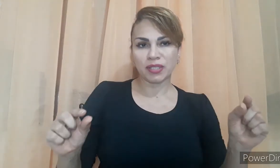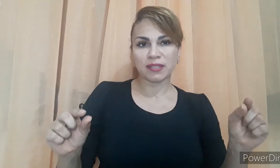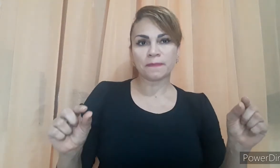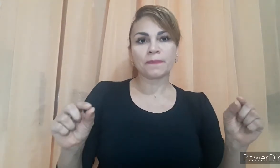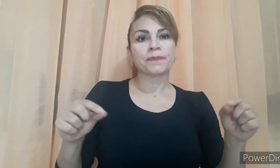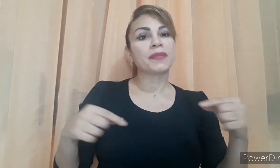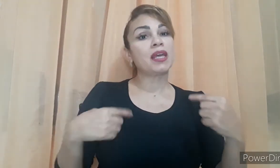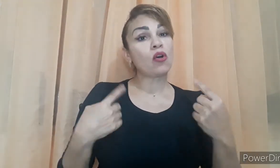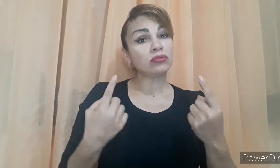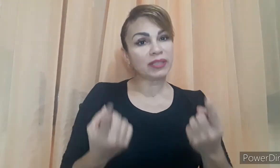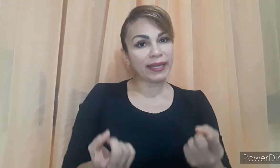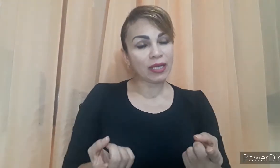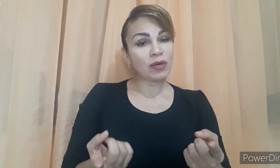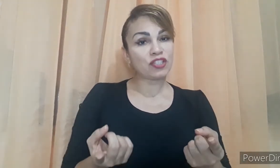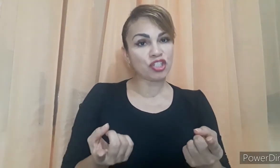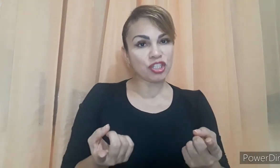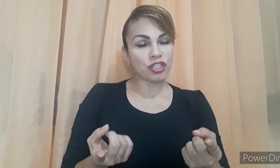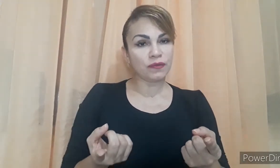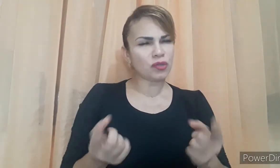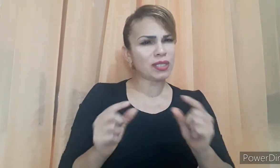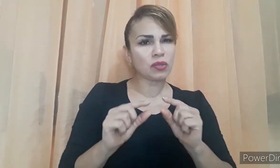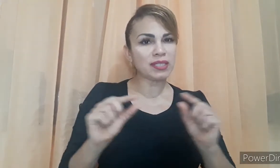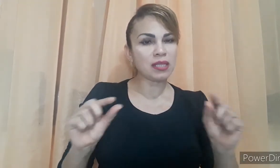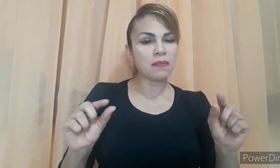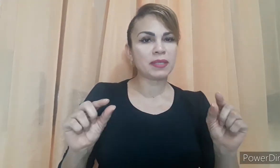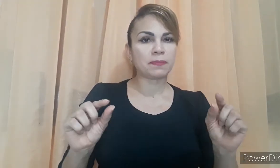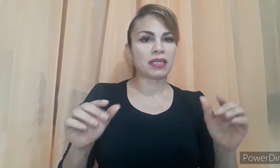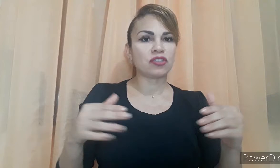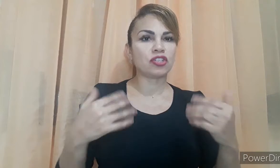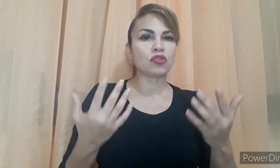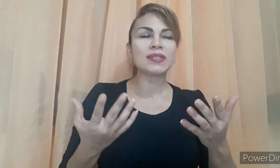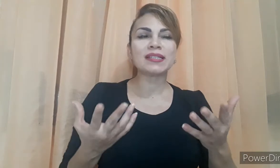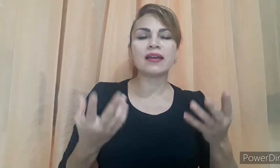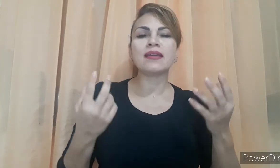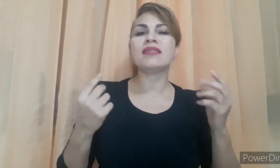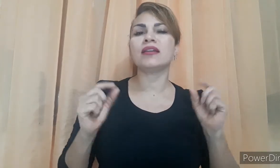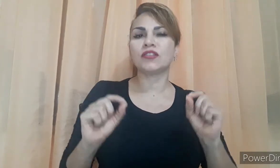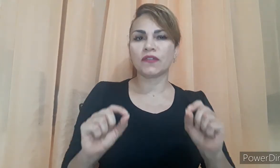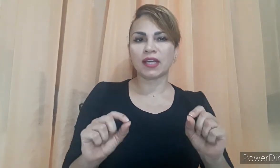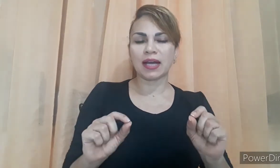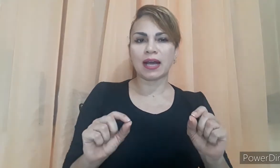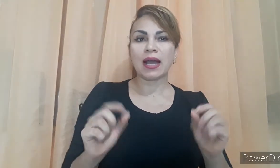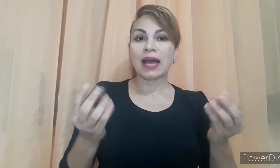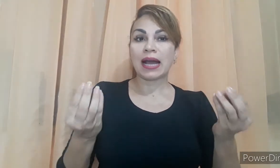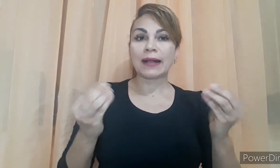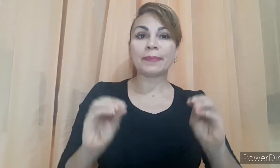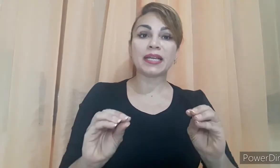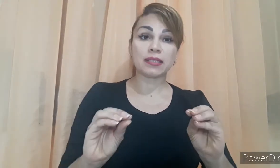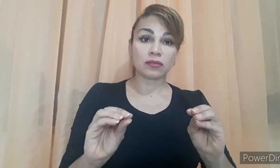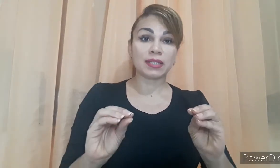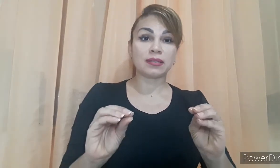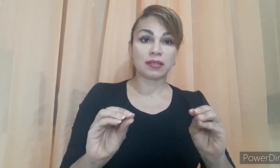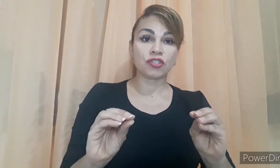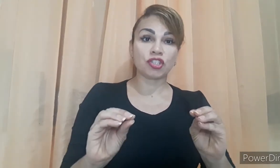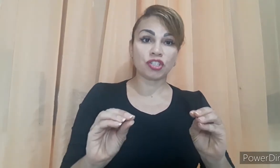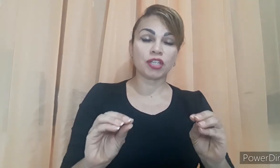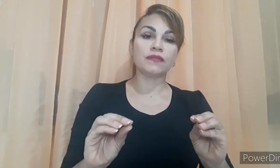orações que contenham adjetivos, orações simples, para que a gente consiga identificar a aplicação desses adjetivos